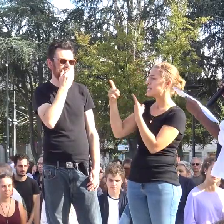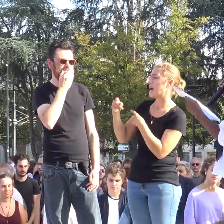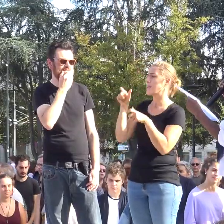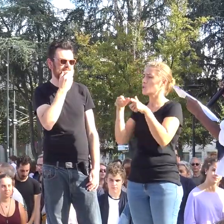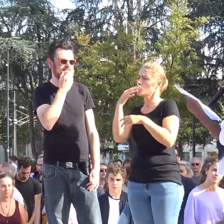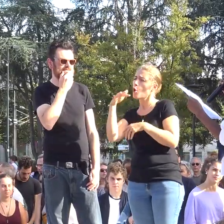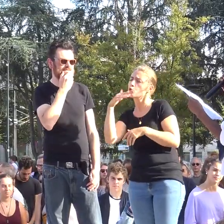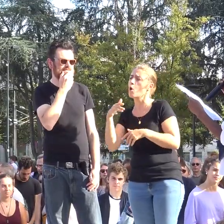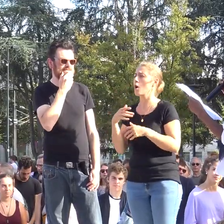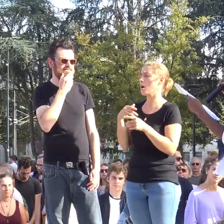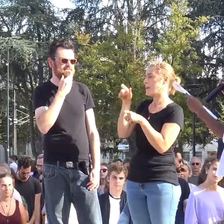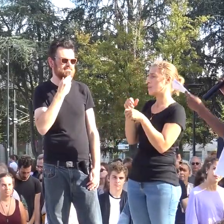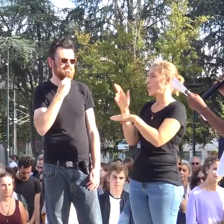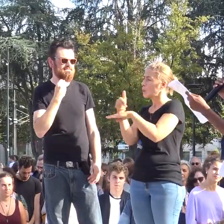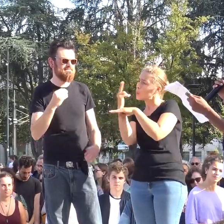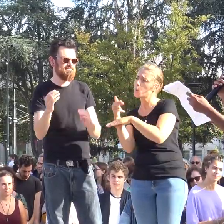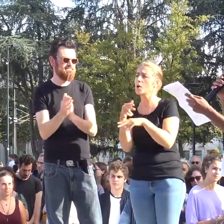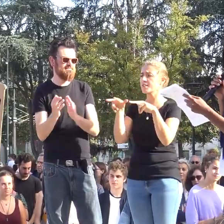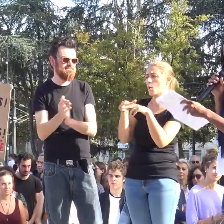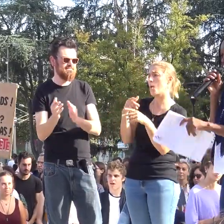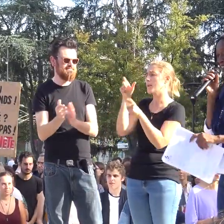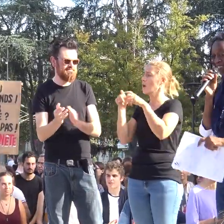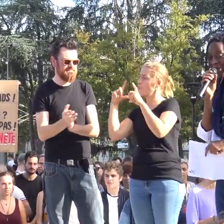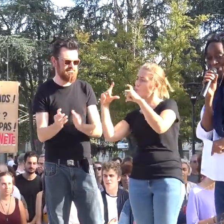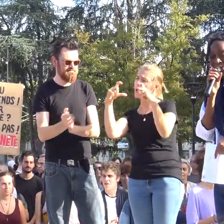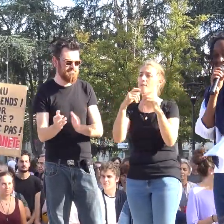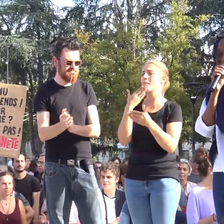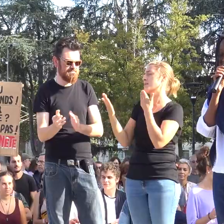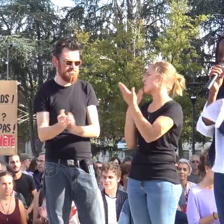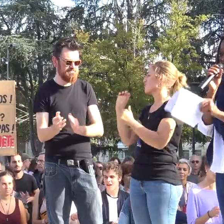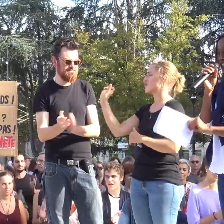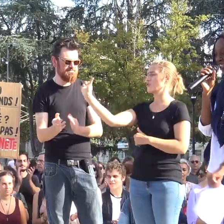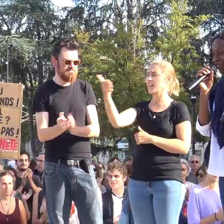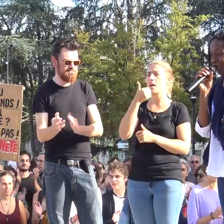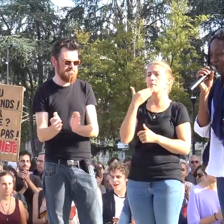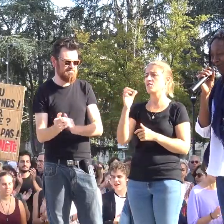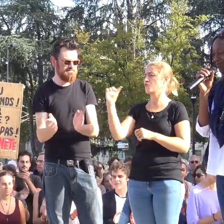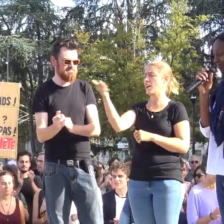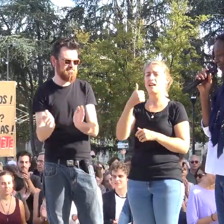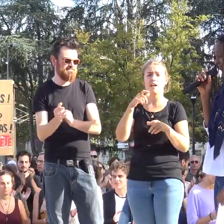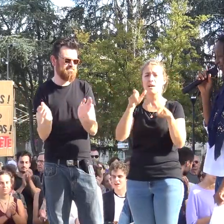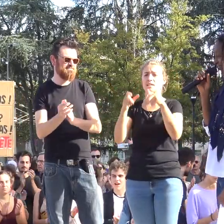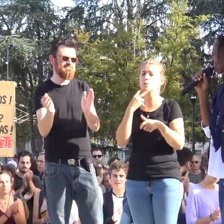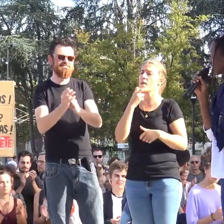les chanteurs, les vidéastes et les photographes. Merci à vous tous, merci à chacun de nous.